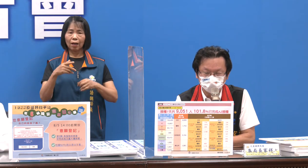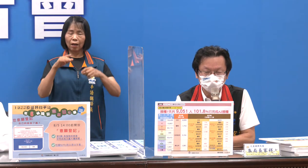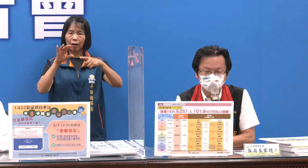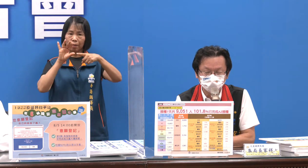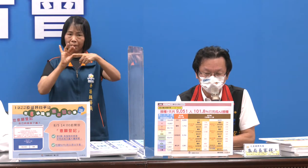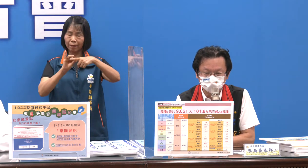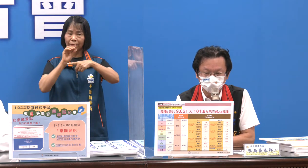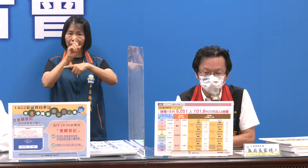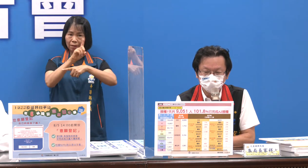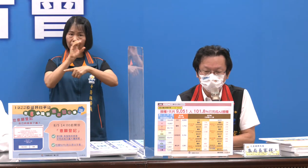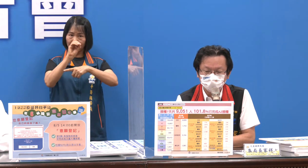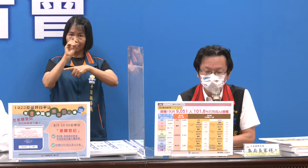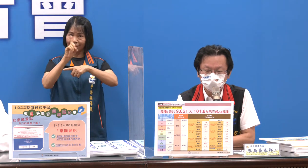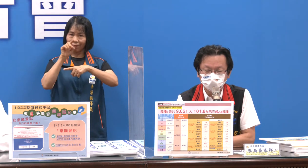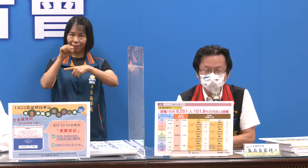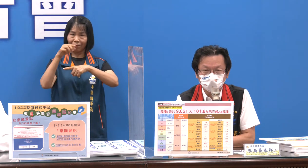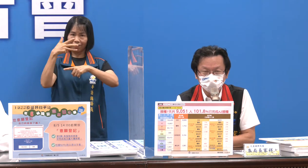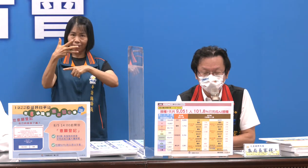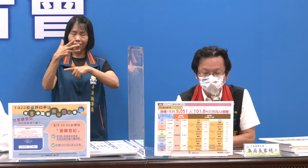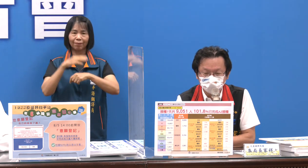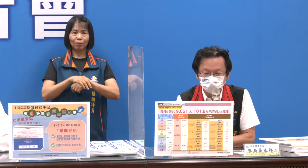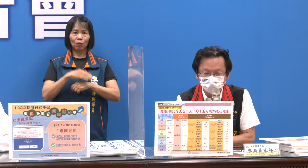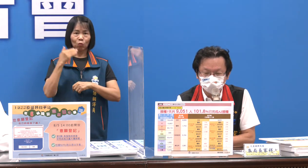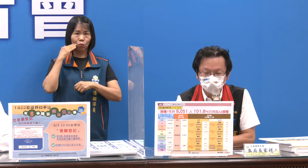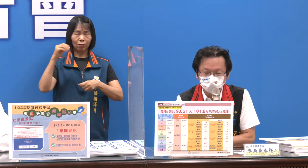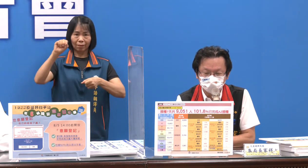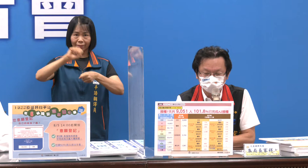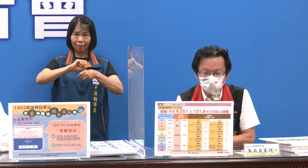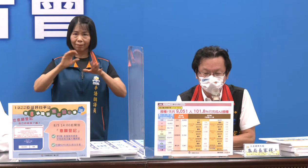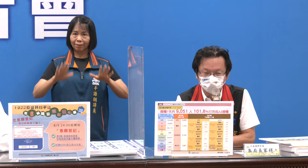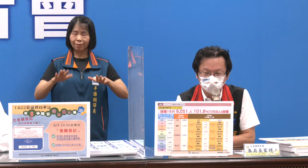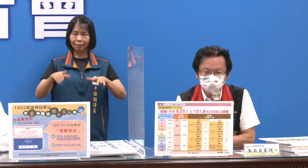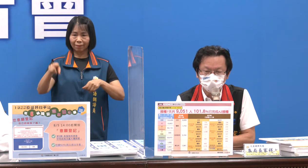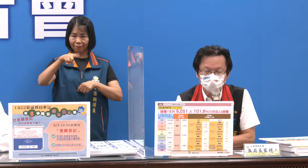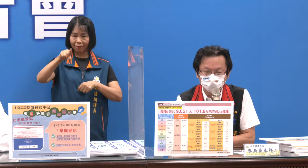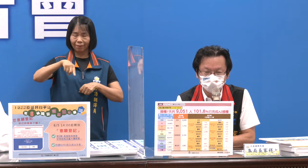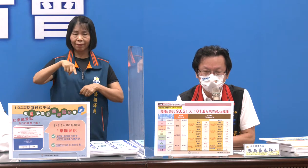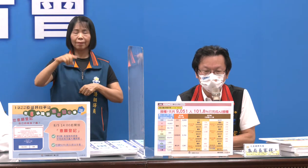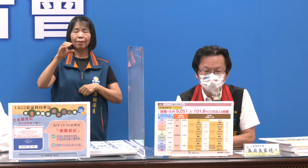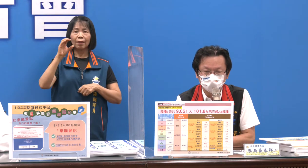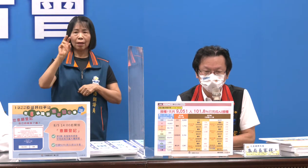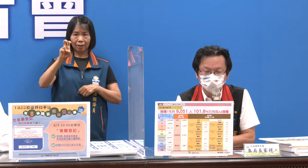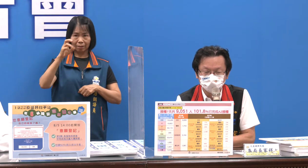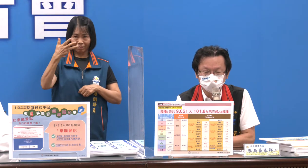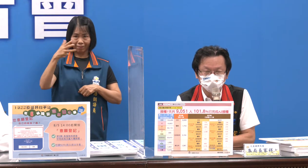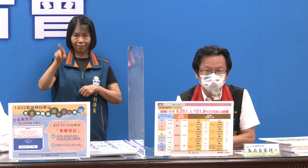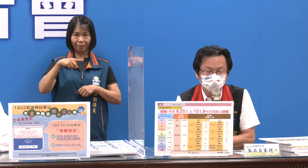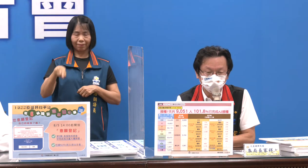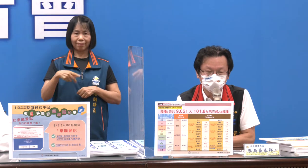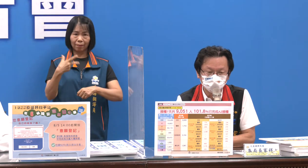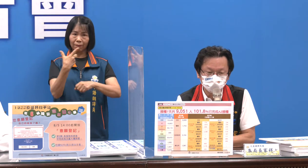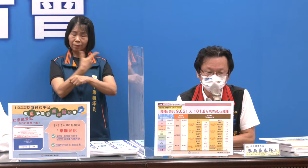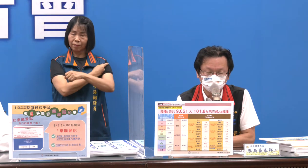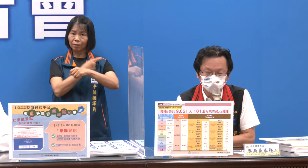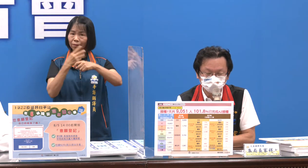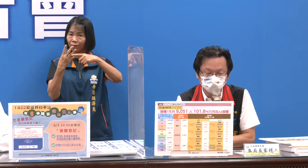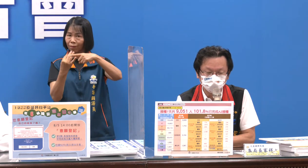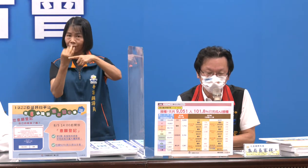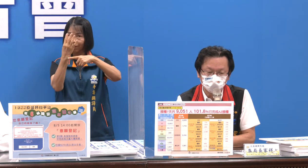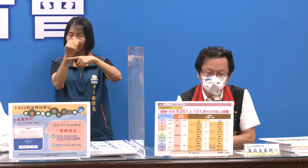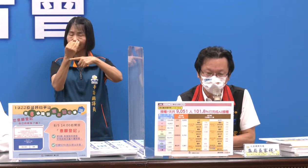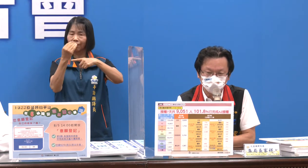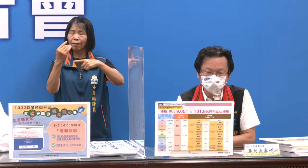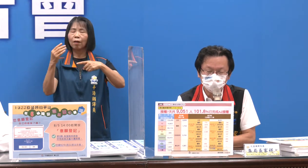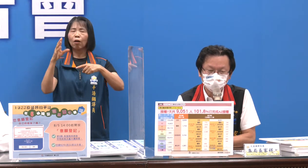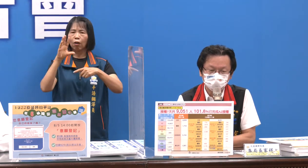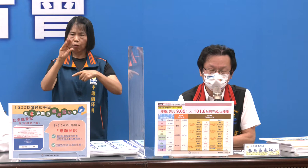101.8%的这个接种。所以如果再加上今天的1028人的话，我想我们的接种率可以破，接种人数可以